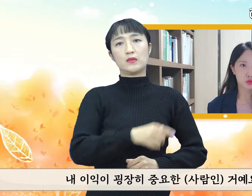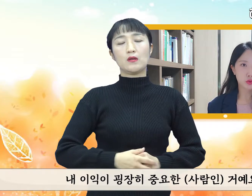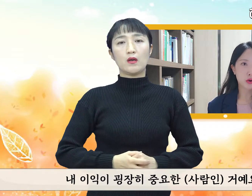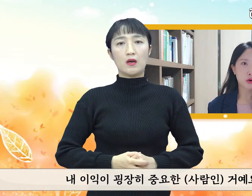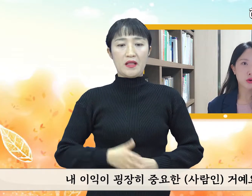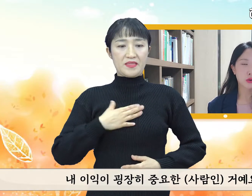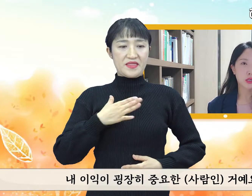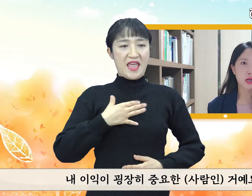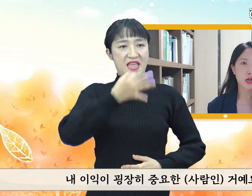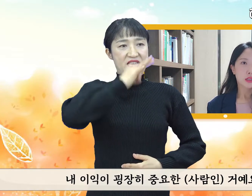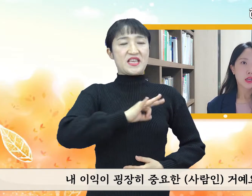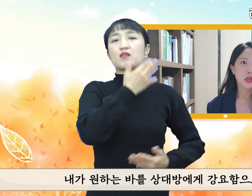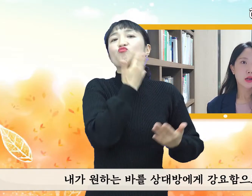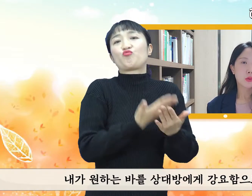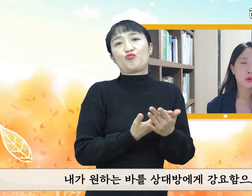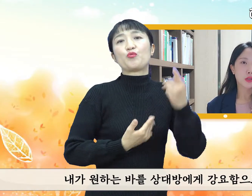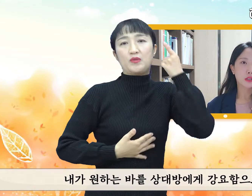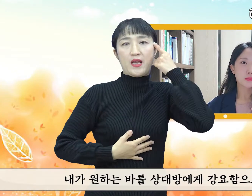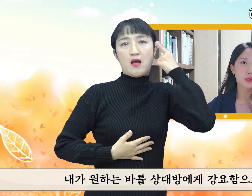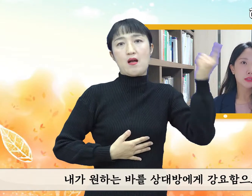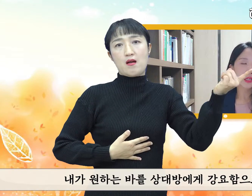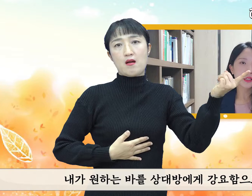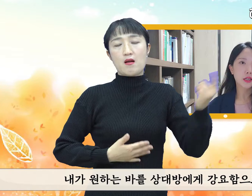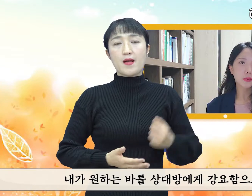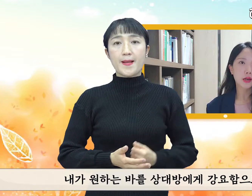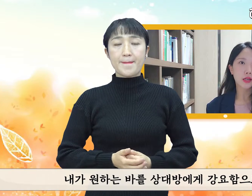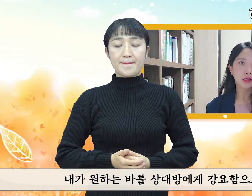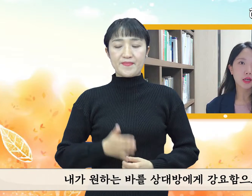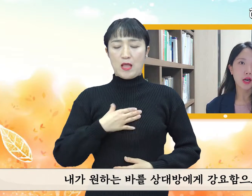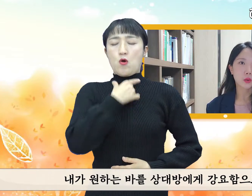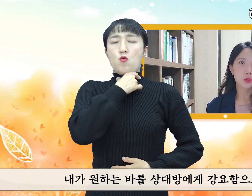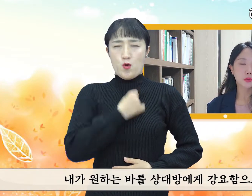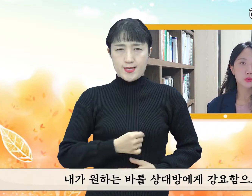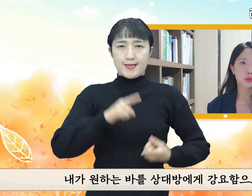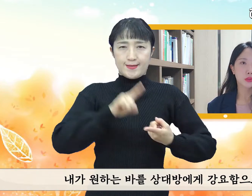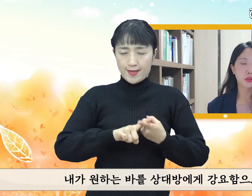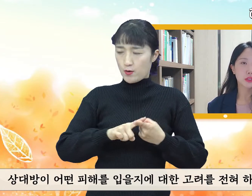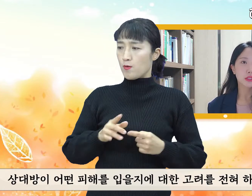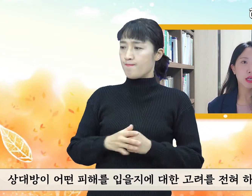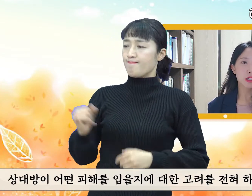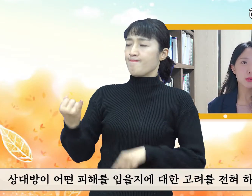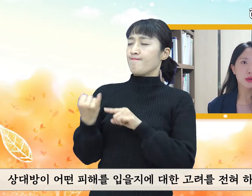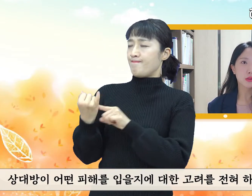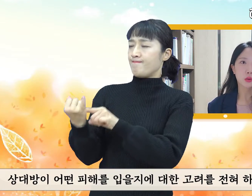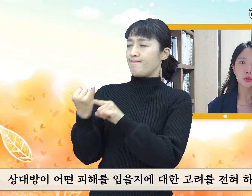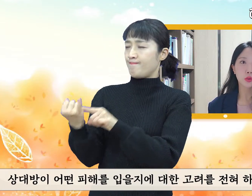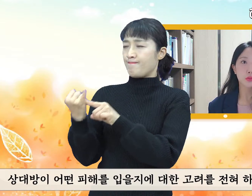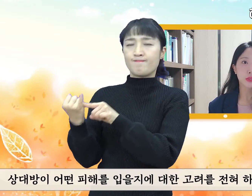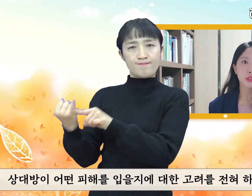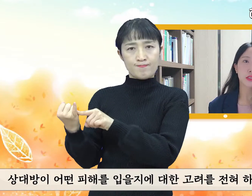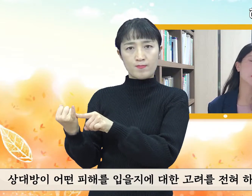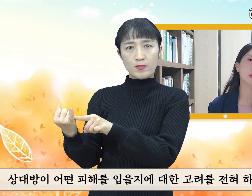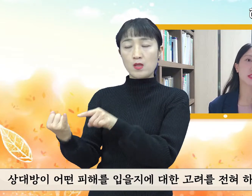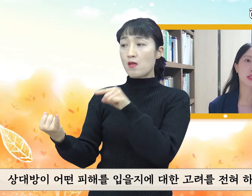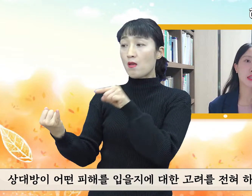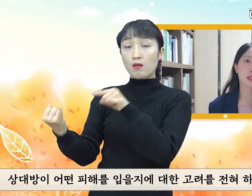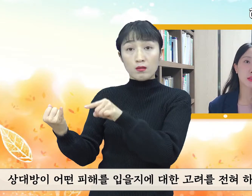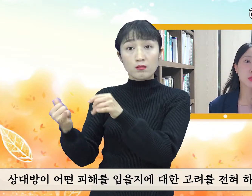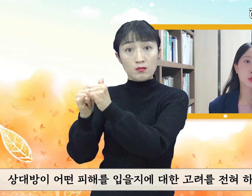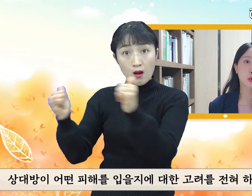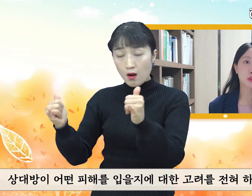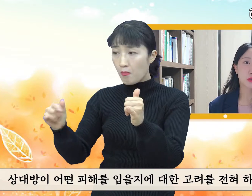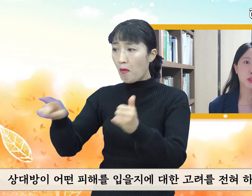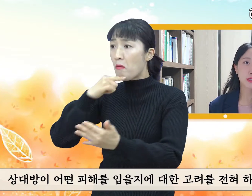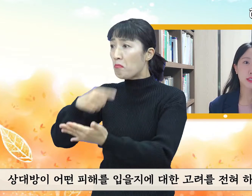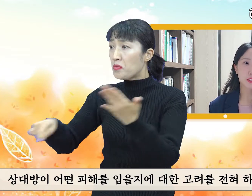굉장히 중요한 거예요. 그러니까 내가 원하는 바를 상대방한테 강요함으로써 이 상대방은 어떤 피해를 입을지에 대한